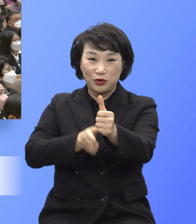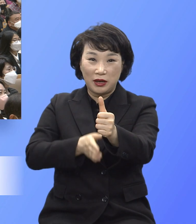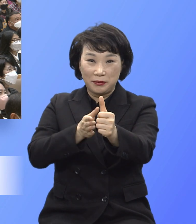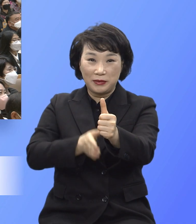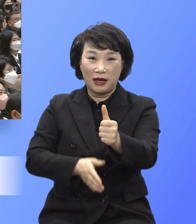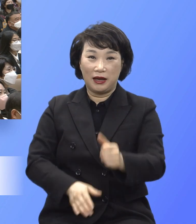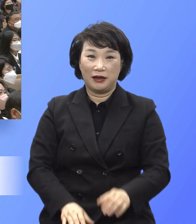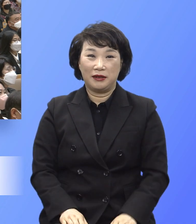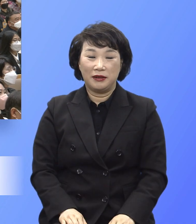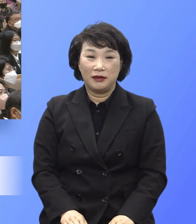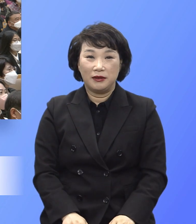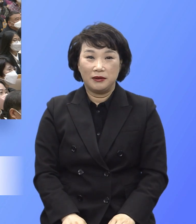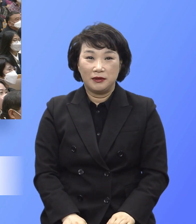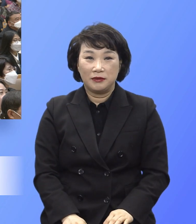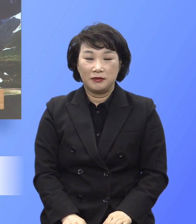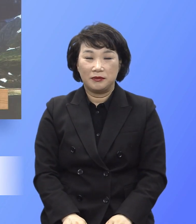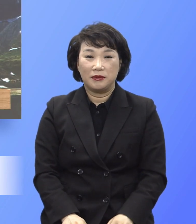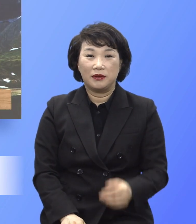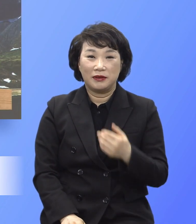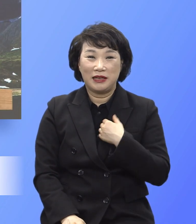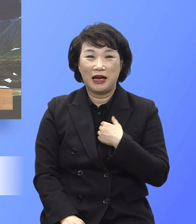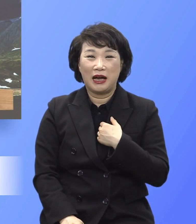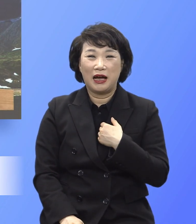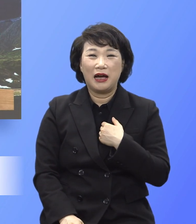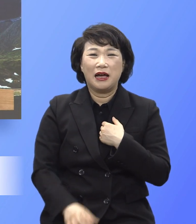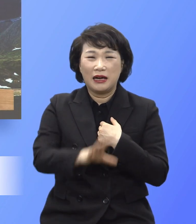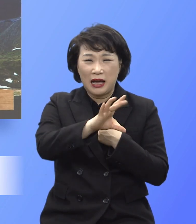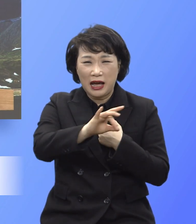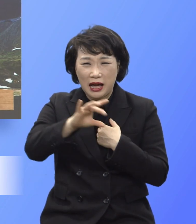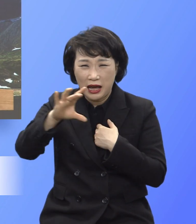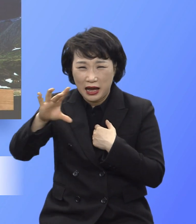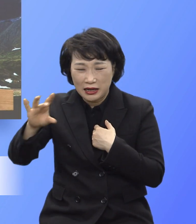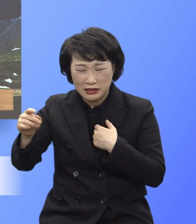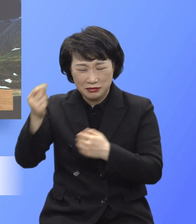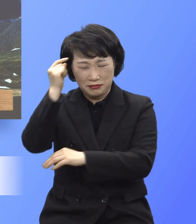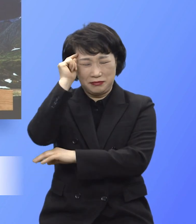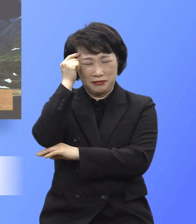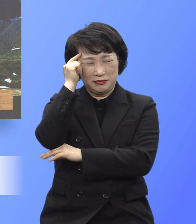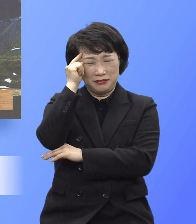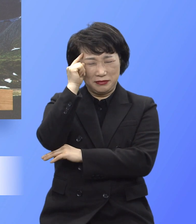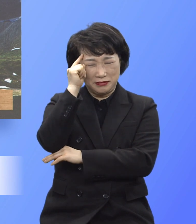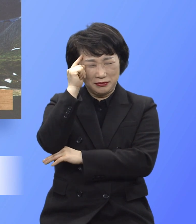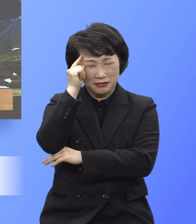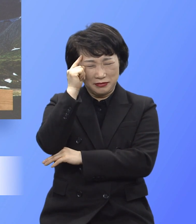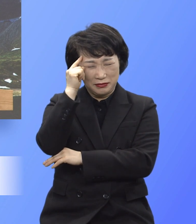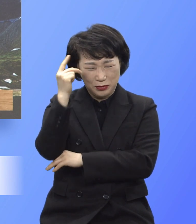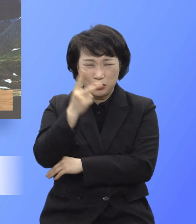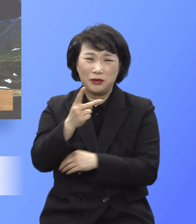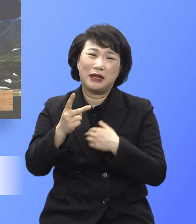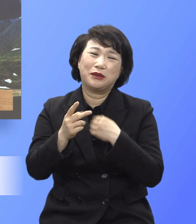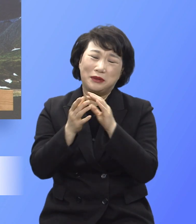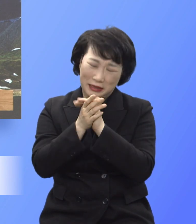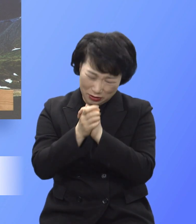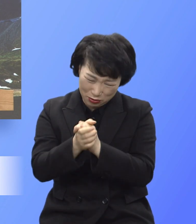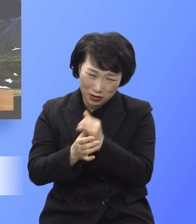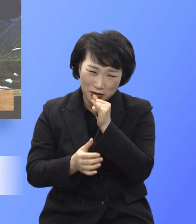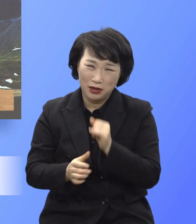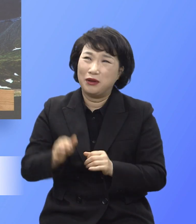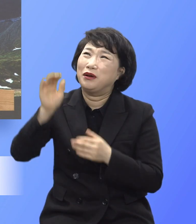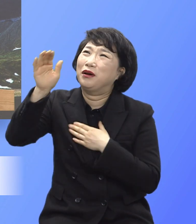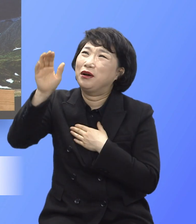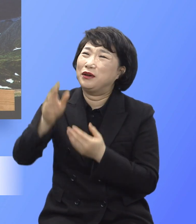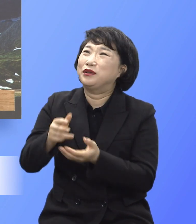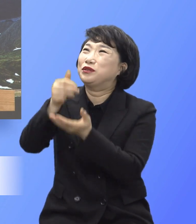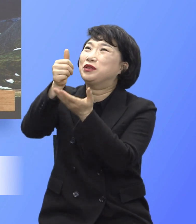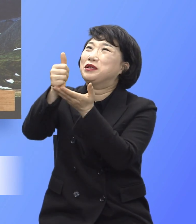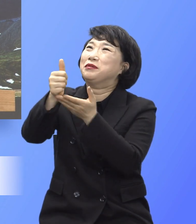축원합니다. 예, 나는 요새 가끔 생각해요. 그리고 기도해요. 주님,